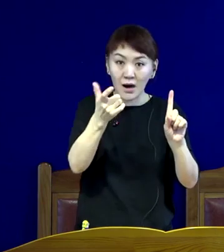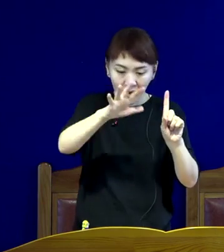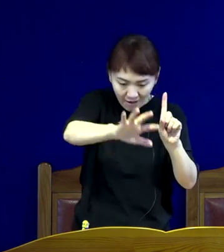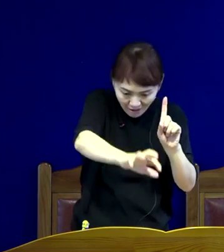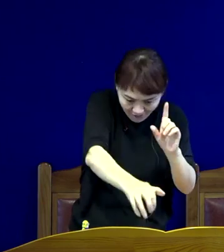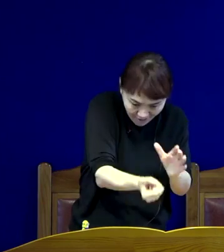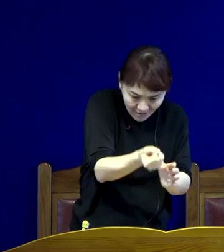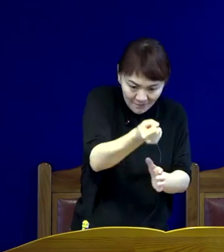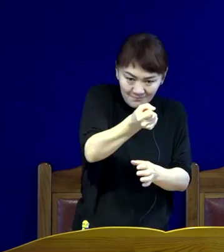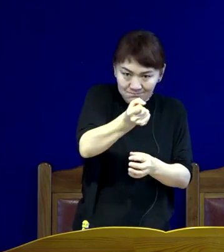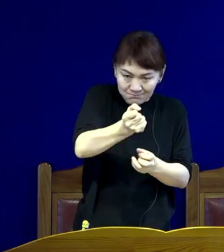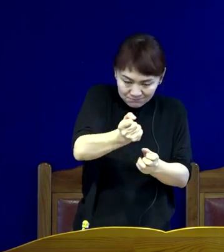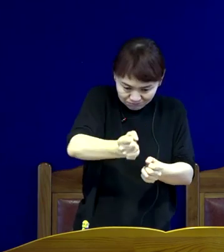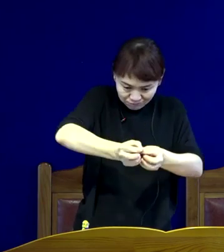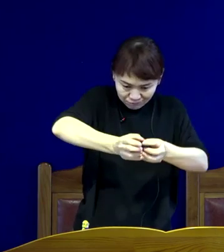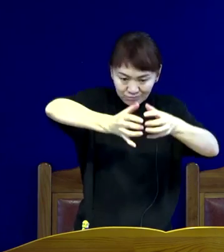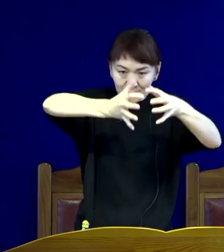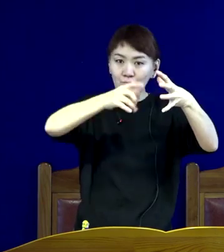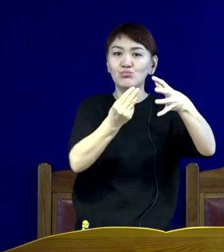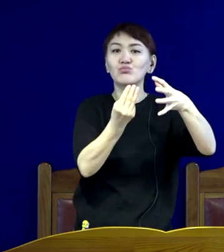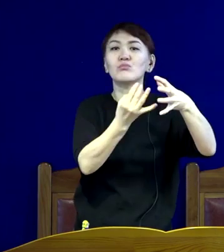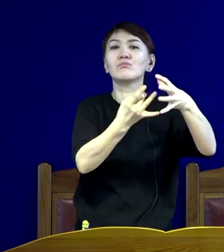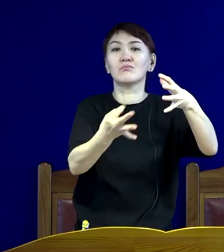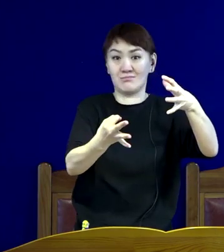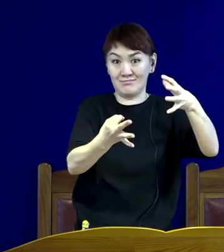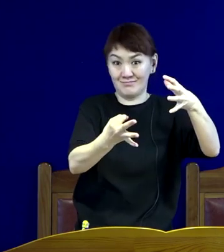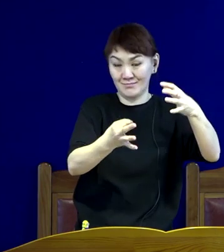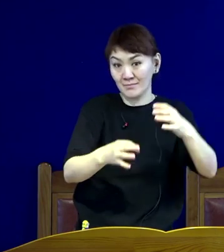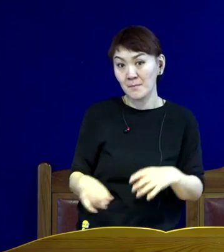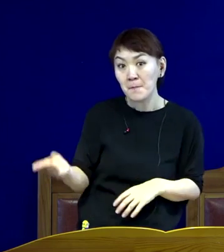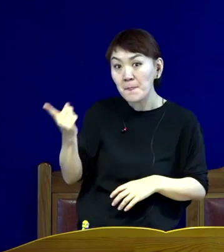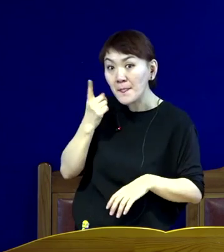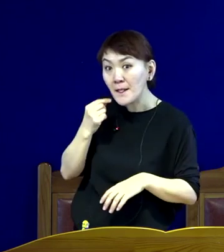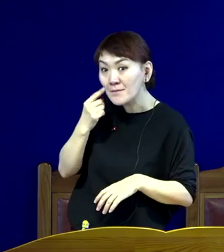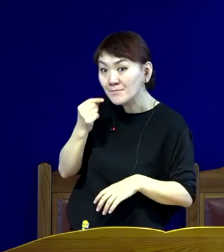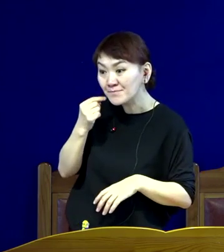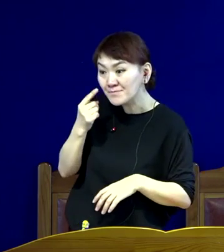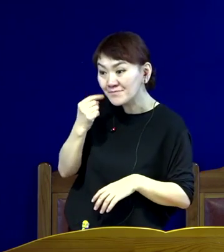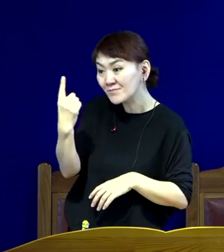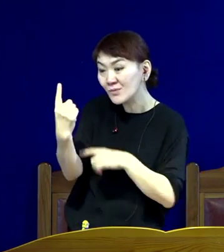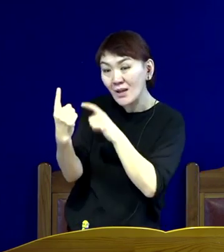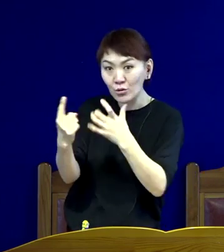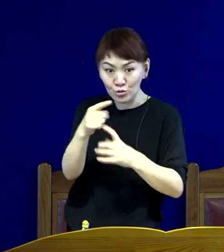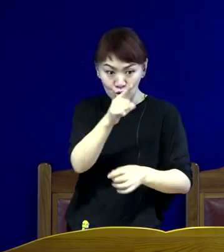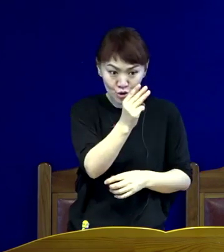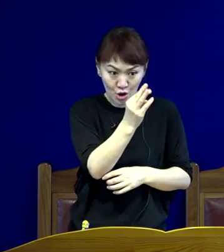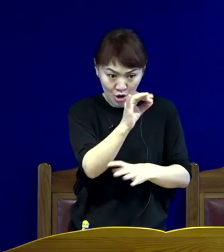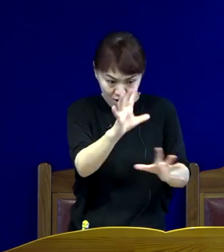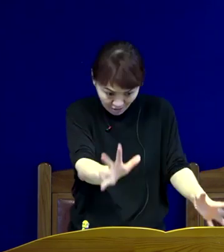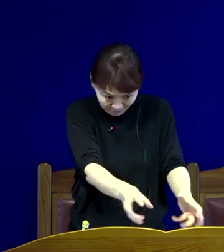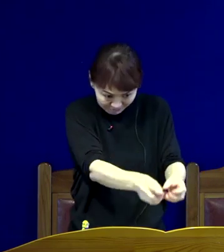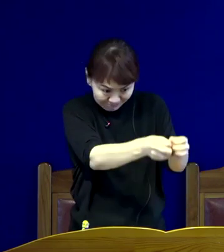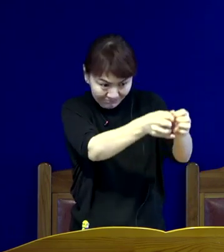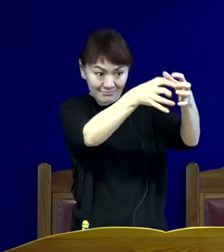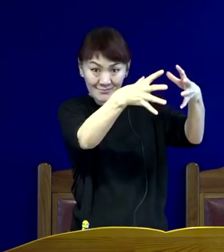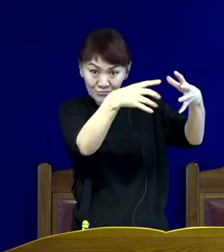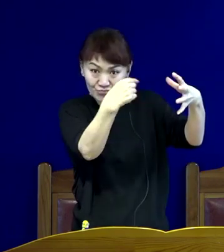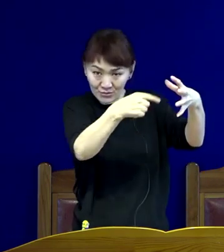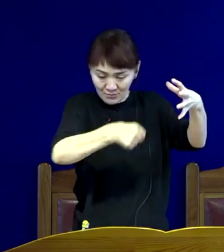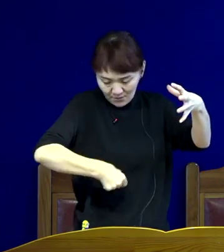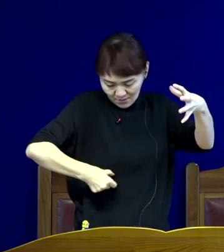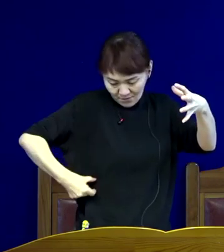사람의 갈빗대로 만드셨어요. 그리고 그 갈빗대를 취하기 위해서 아담을 깊이